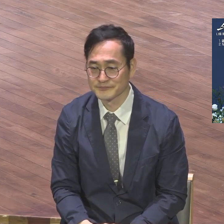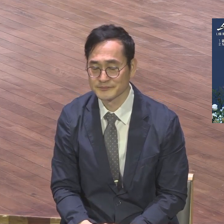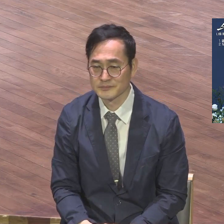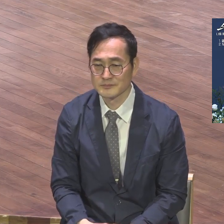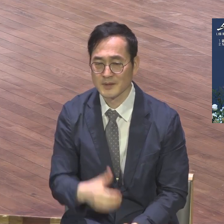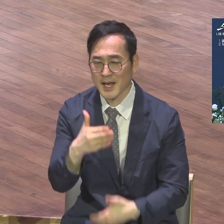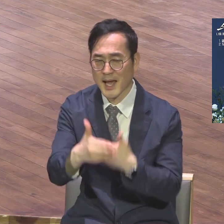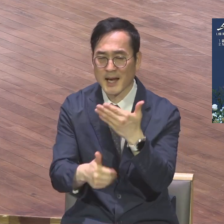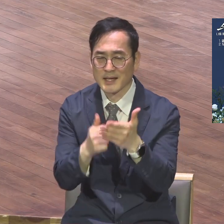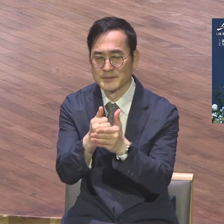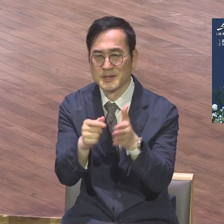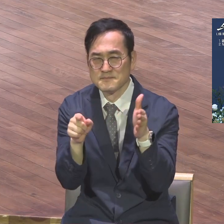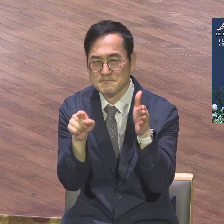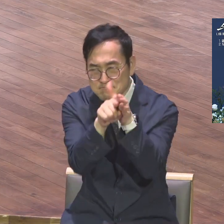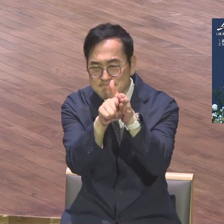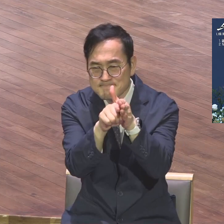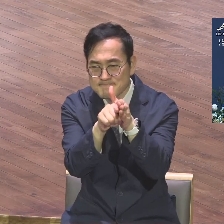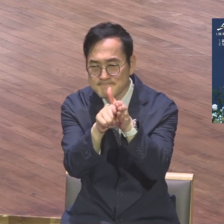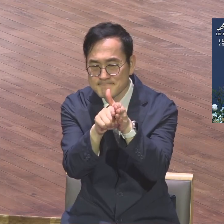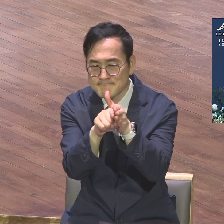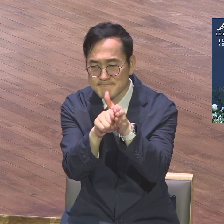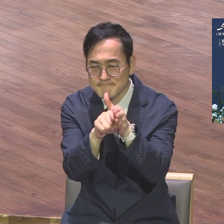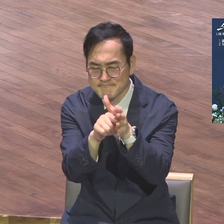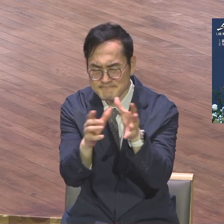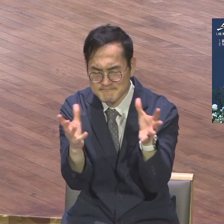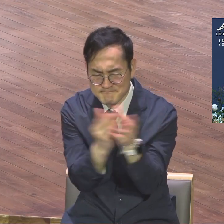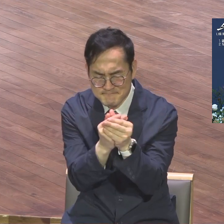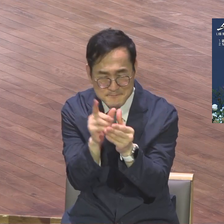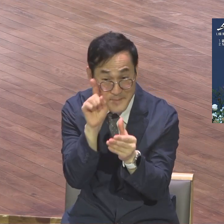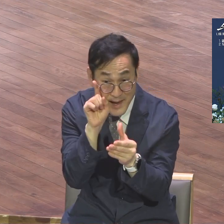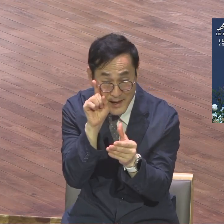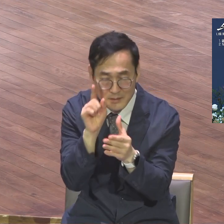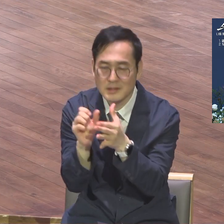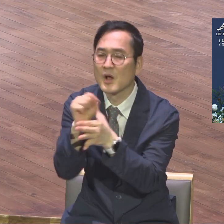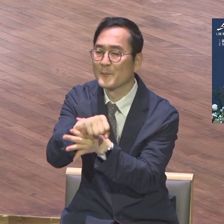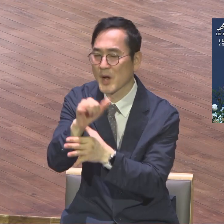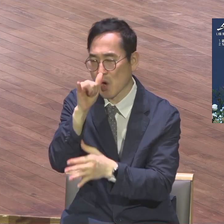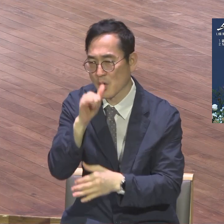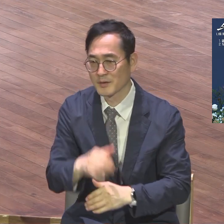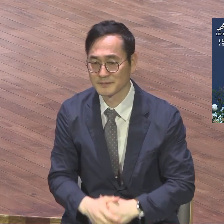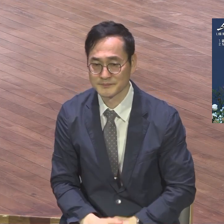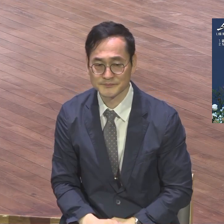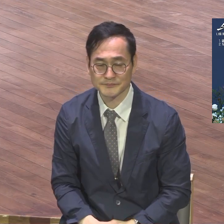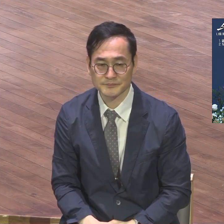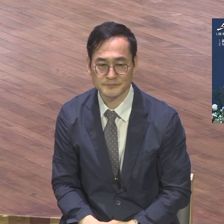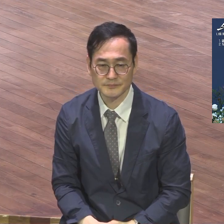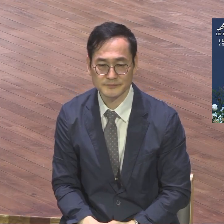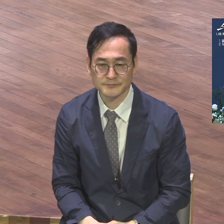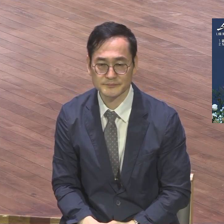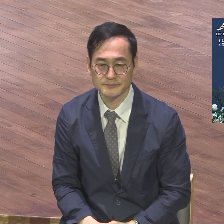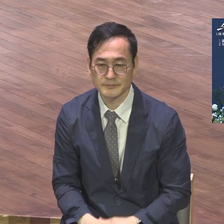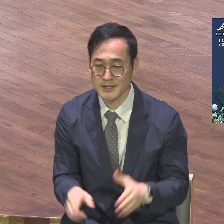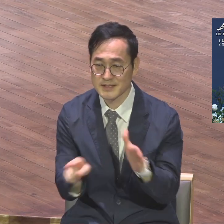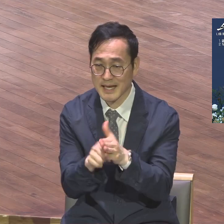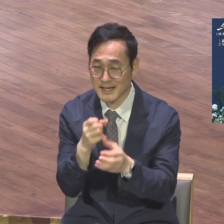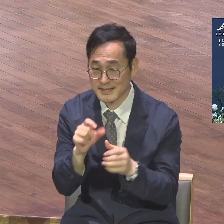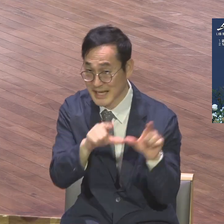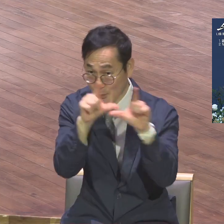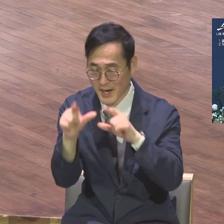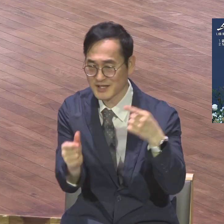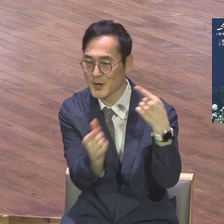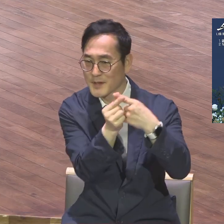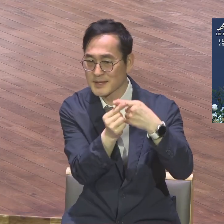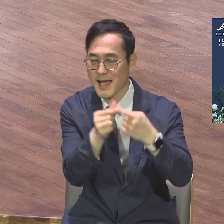하나님을 향한 절대적 믿음이 없다는 얘기예요. 신앙 생활 열 가지 발판에서 첫 번째가 뭐요?